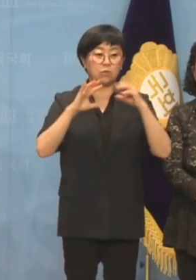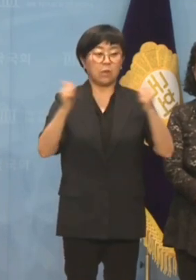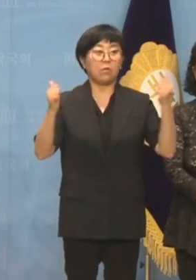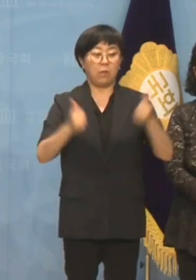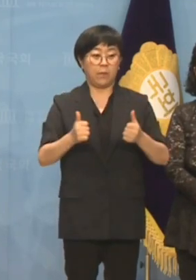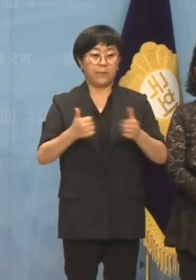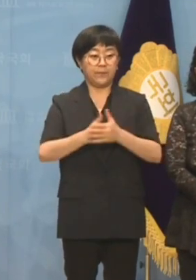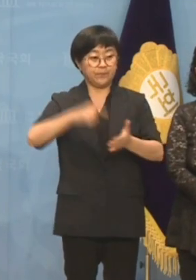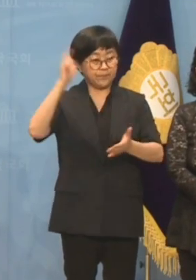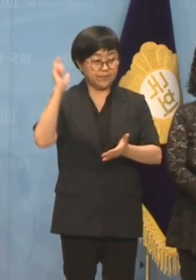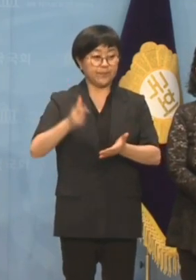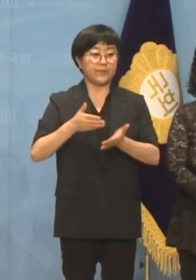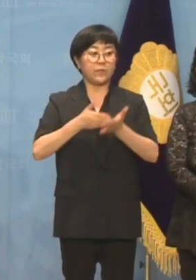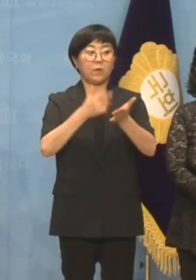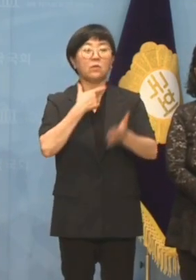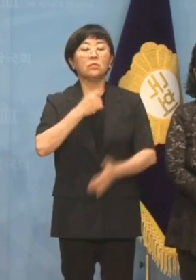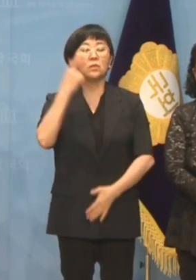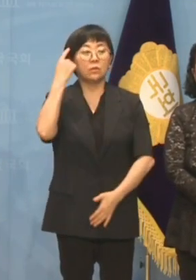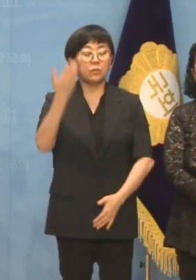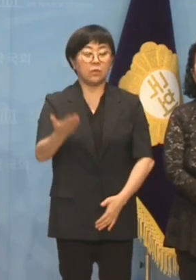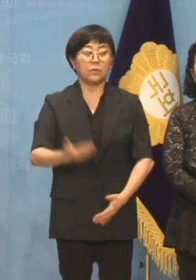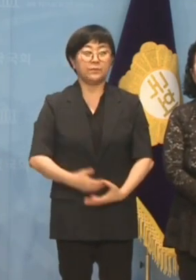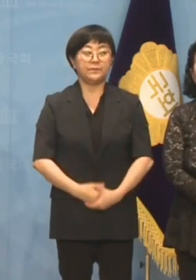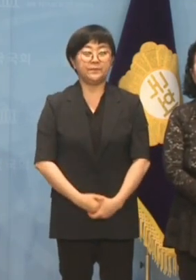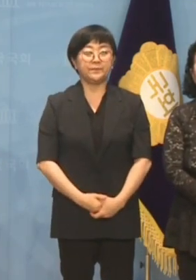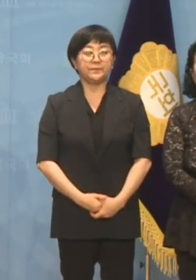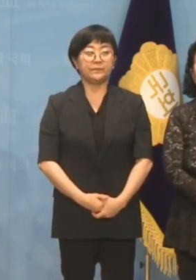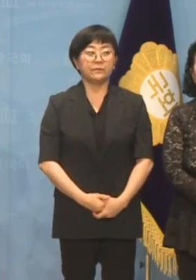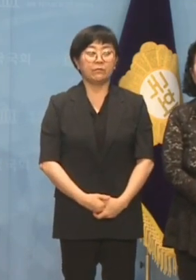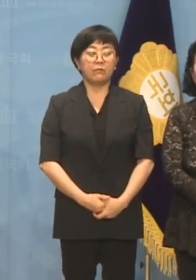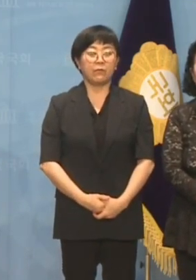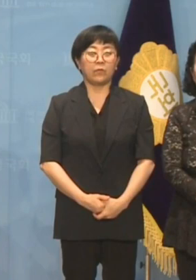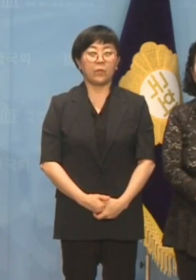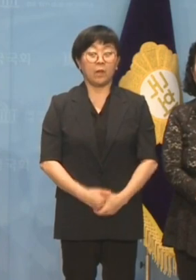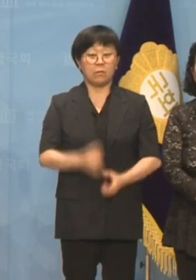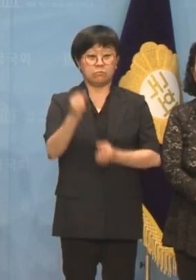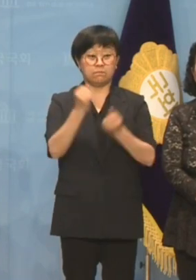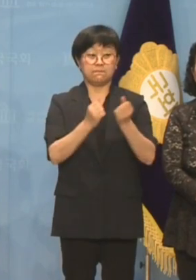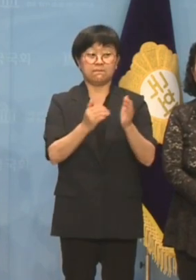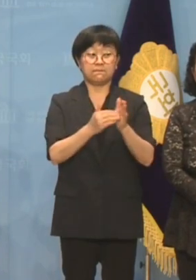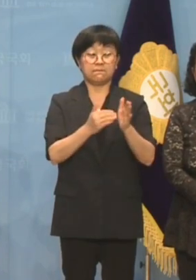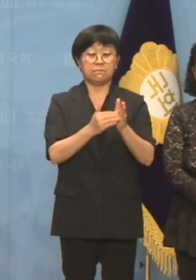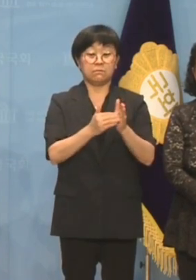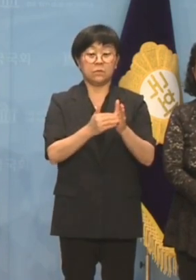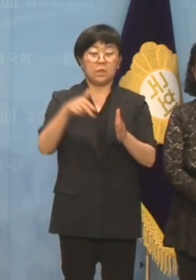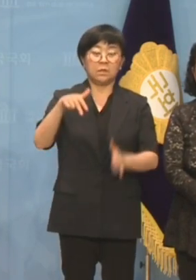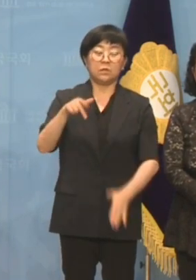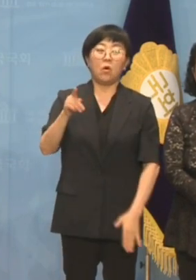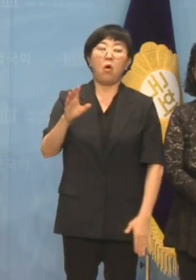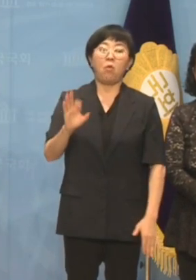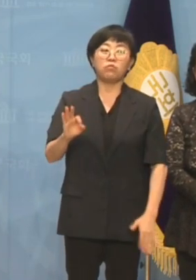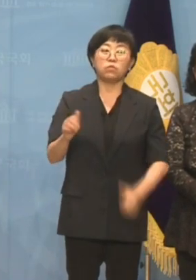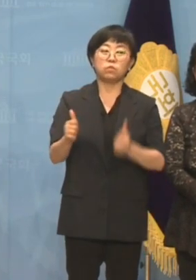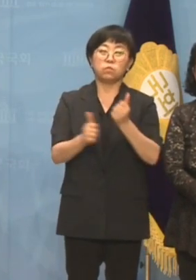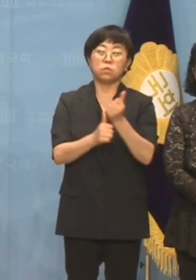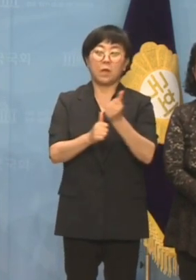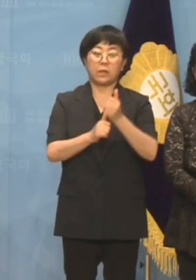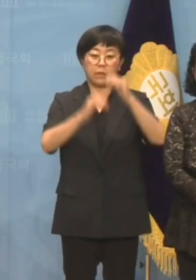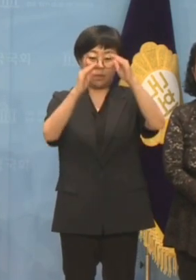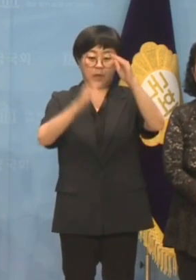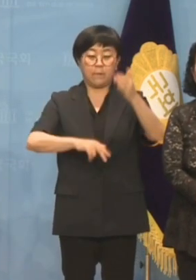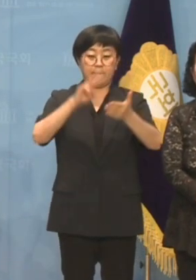국회의원님께 강력하게 묻고자 합니다. 이상은 말씀드리고 정명호 부회장님께